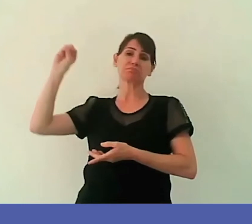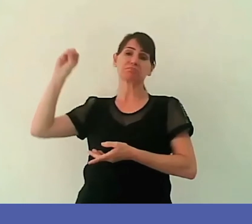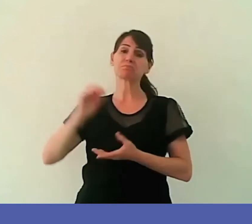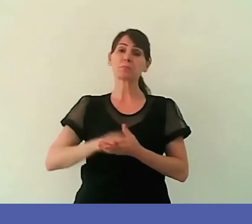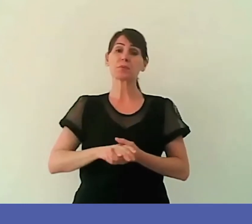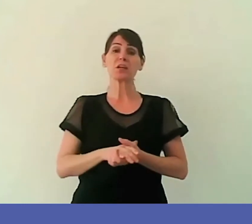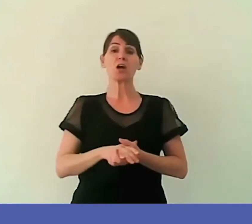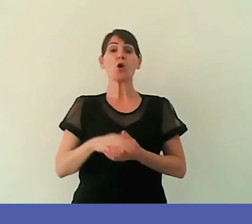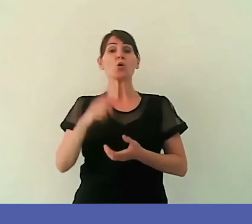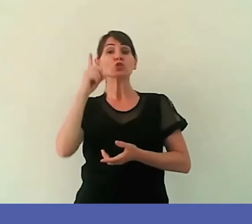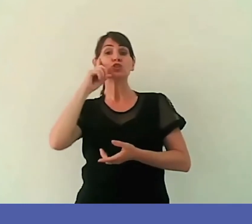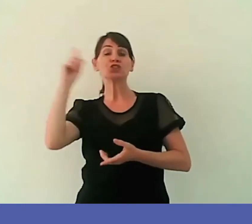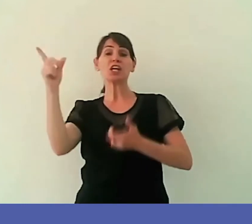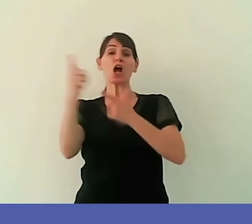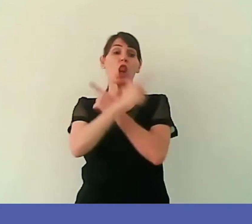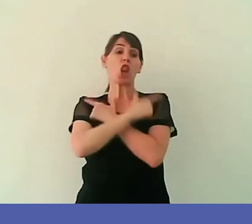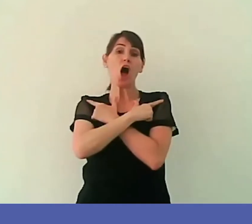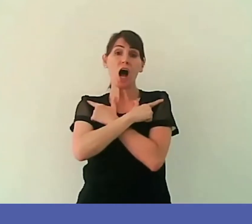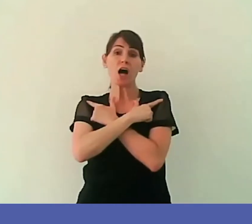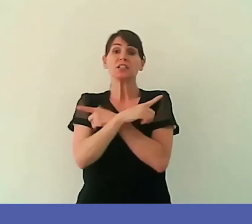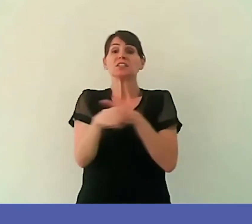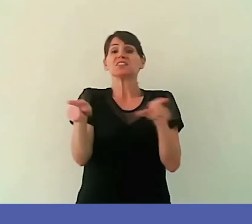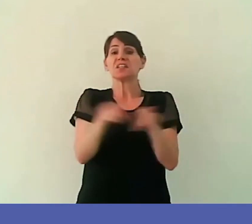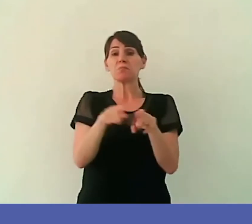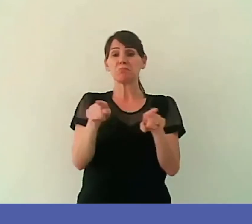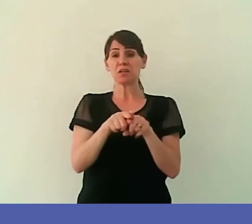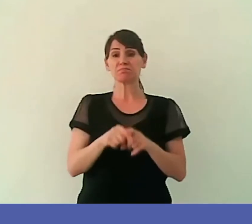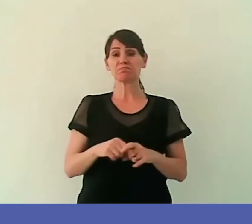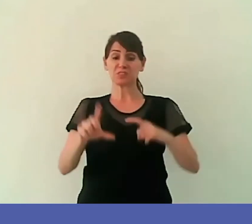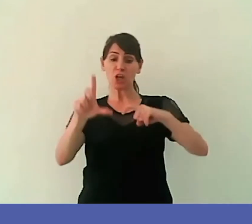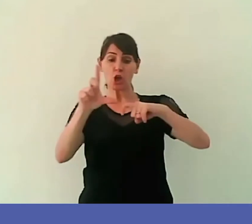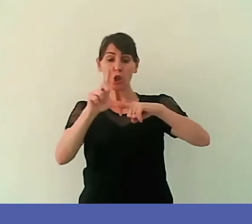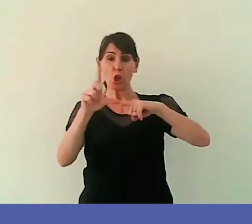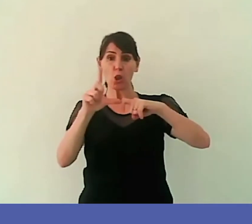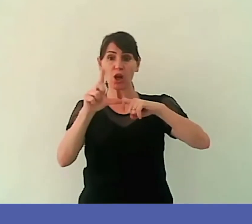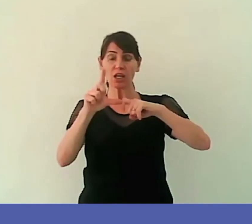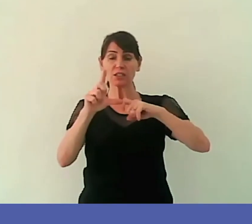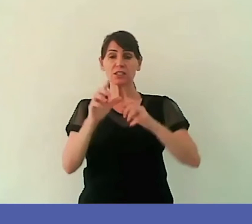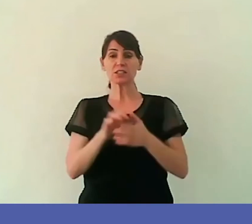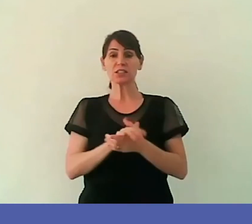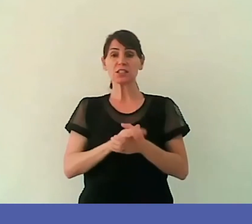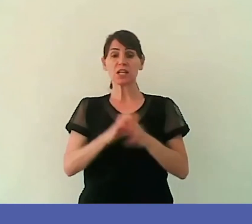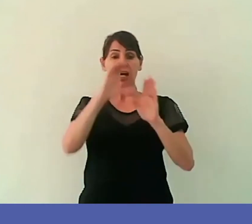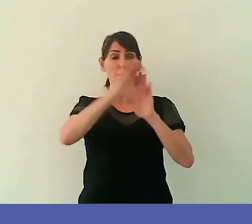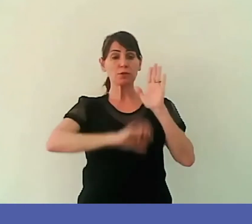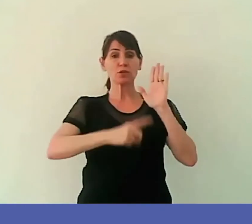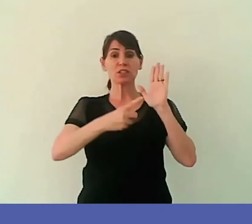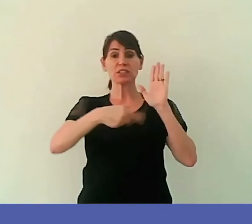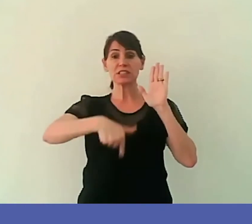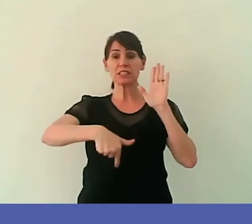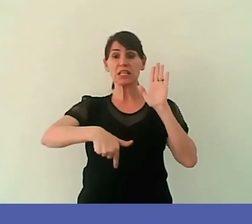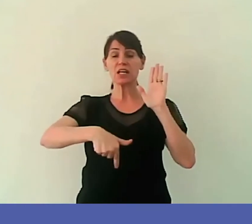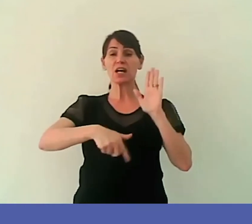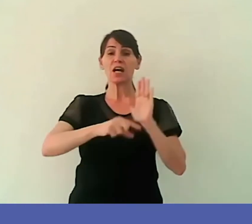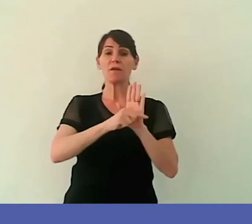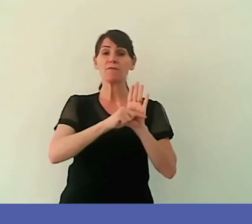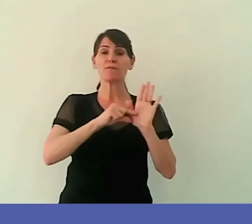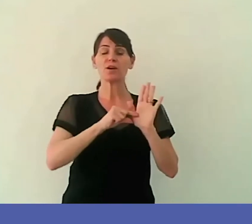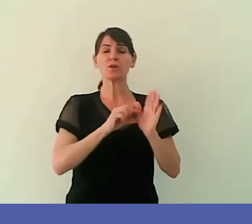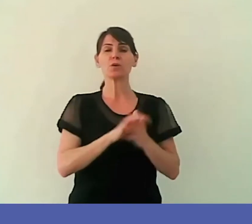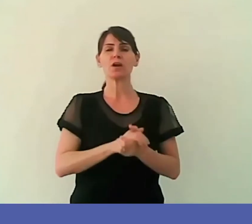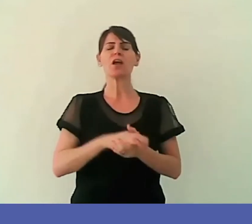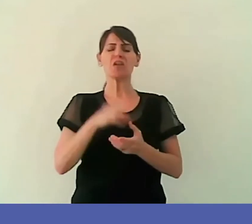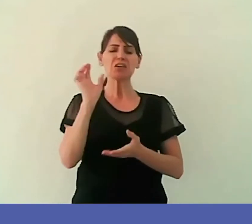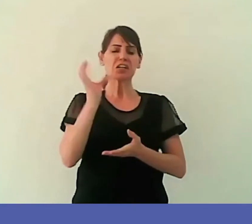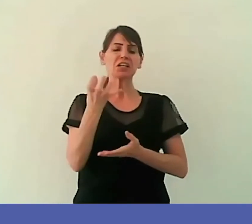Ló o quê? Lucas 17, vocês se lembram daquilo que nós lemos? Lucas 17, faço questão de ler.